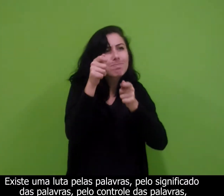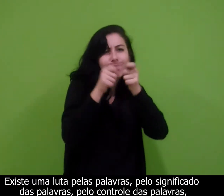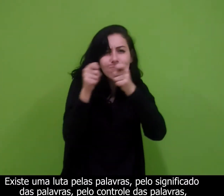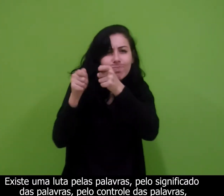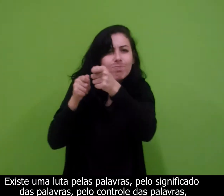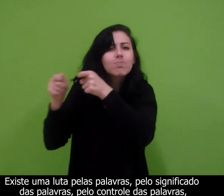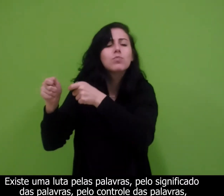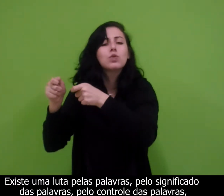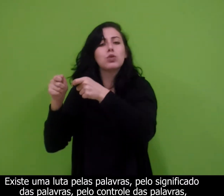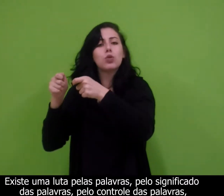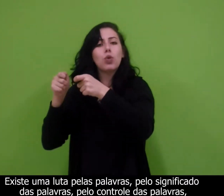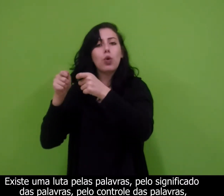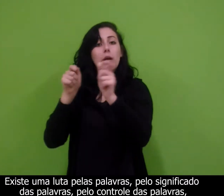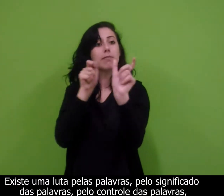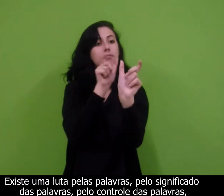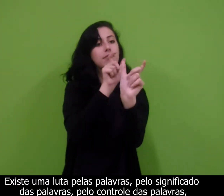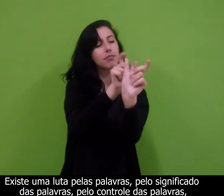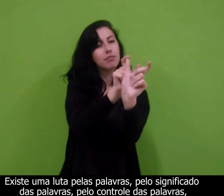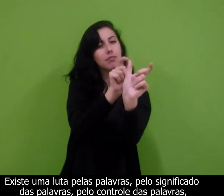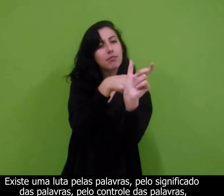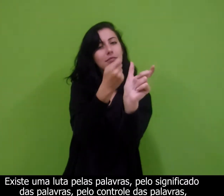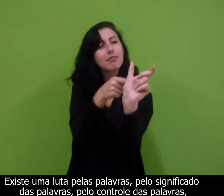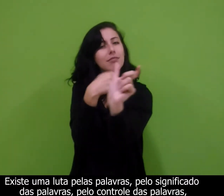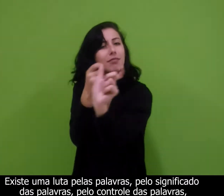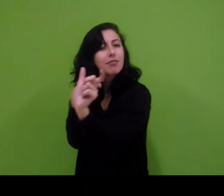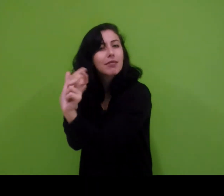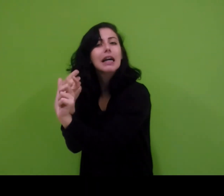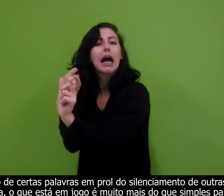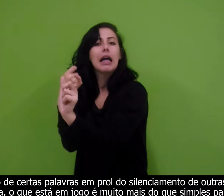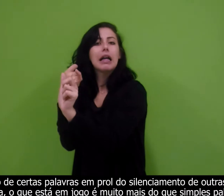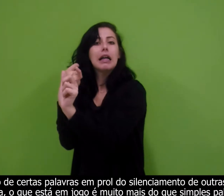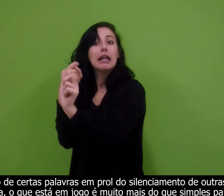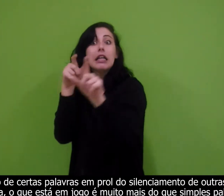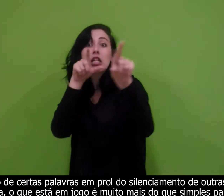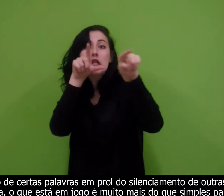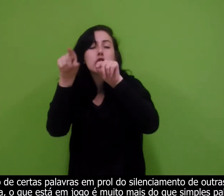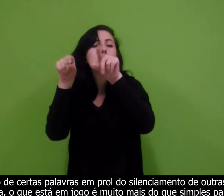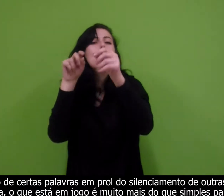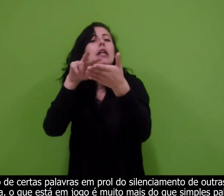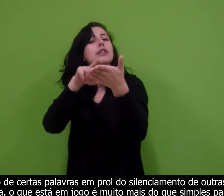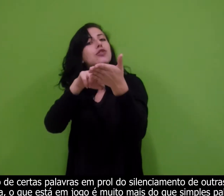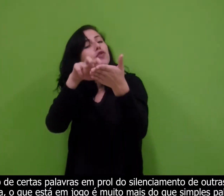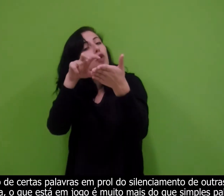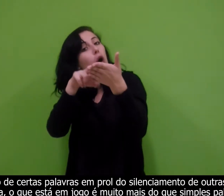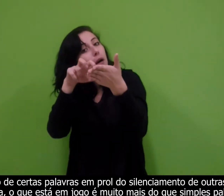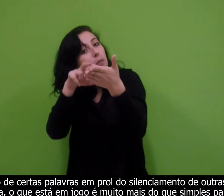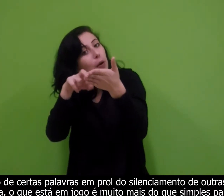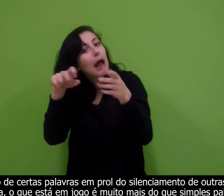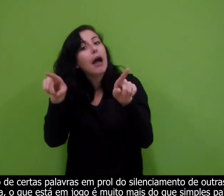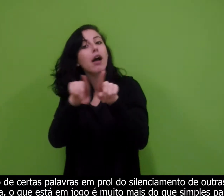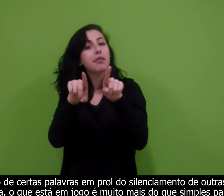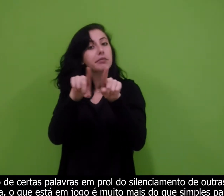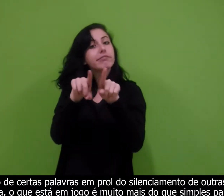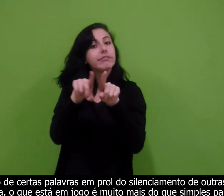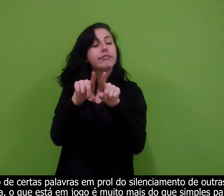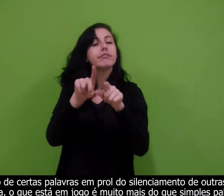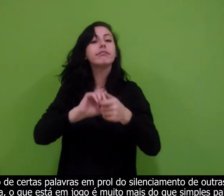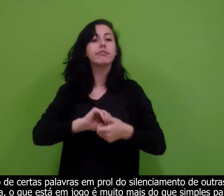palavras, pelo controle das palavras, pela imposição de certas palavras em prol do silenciamento